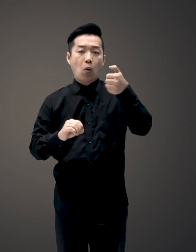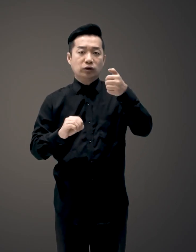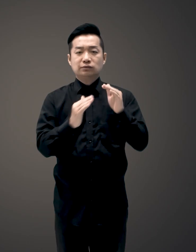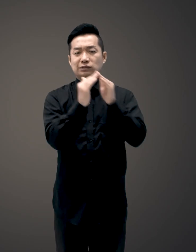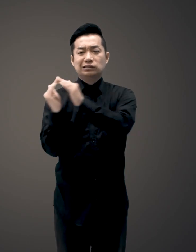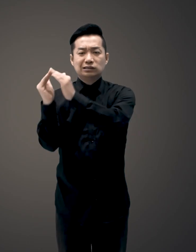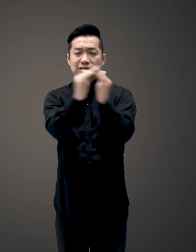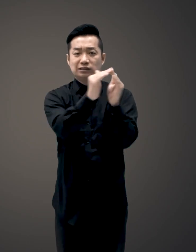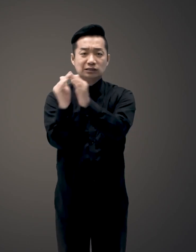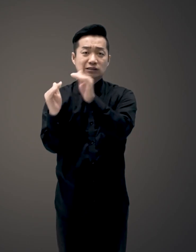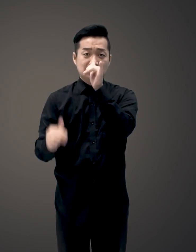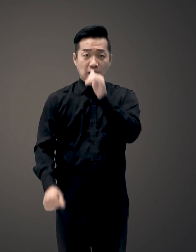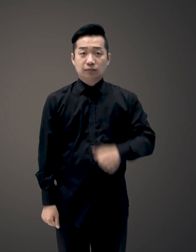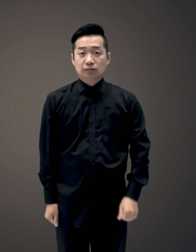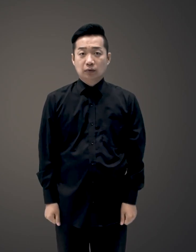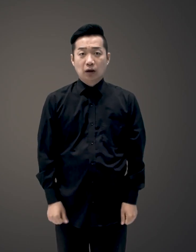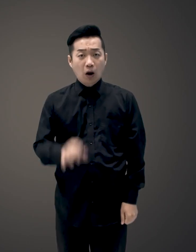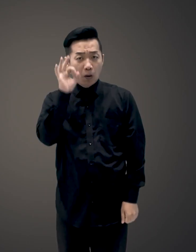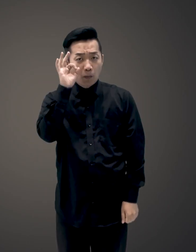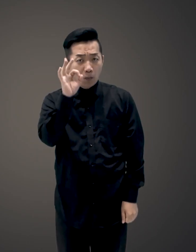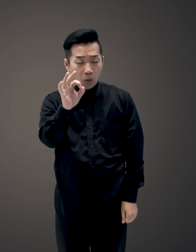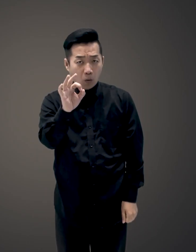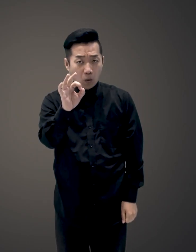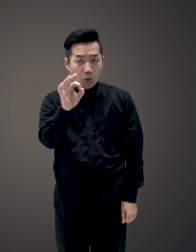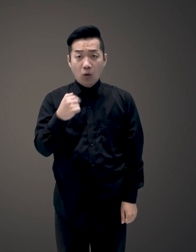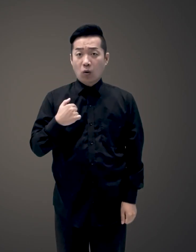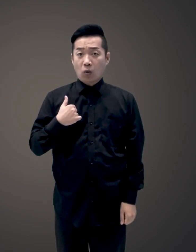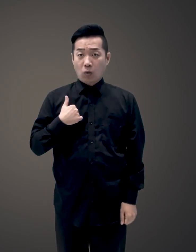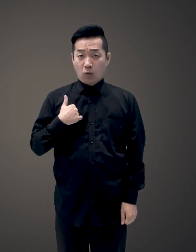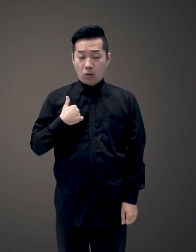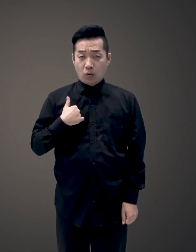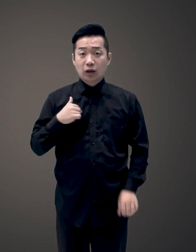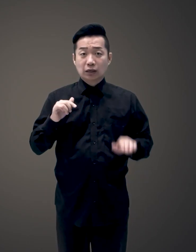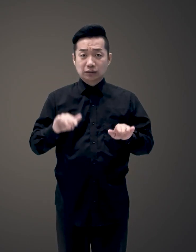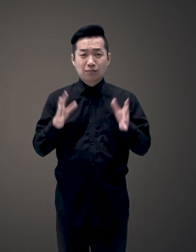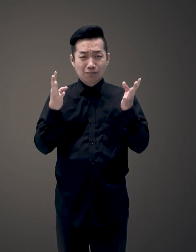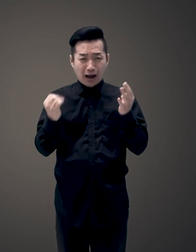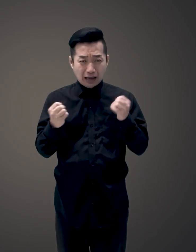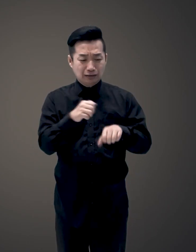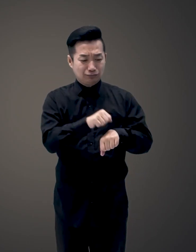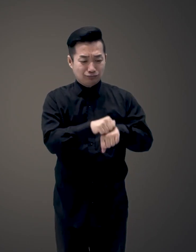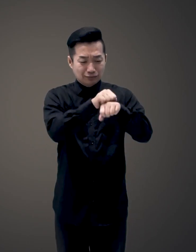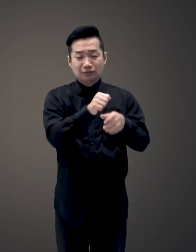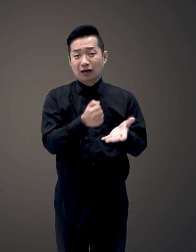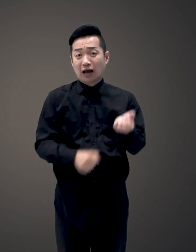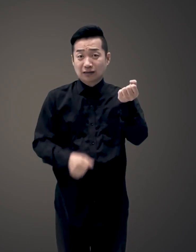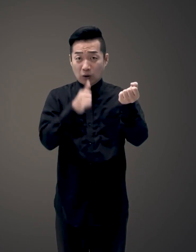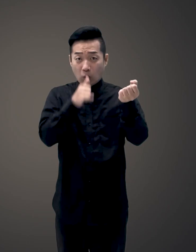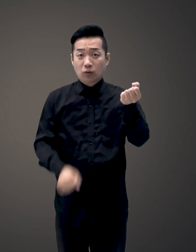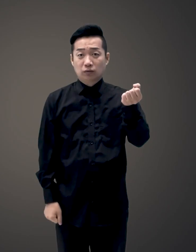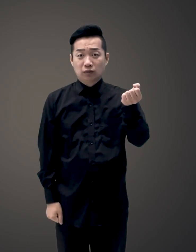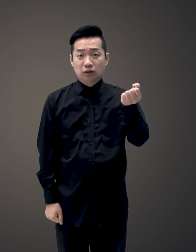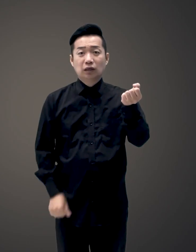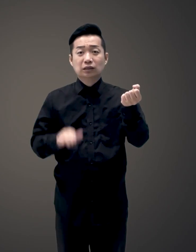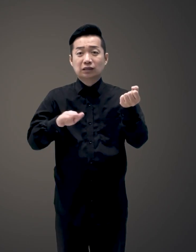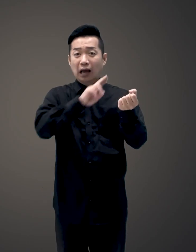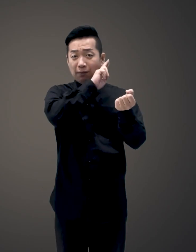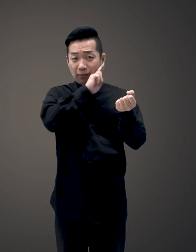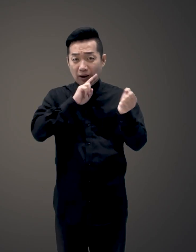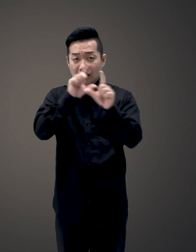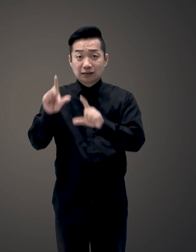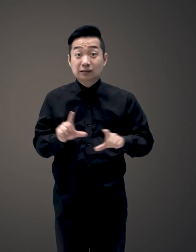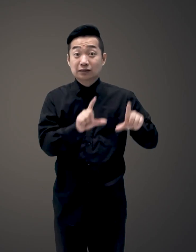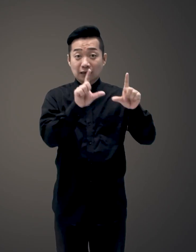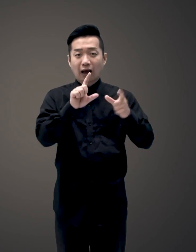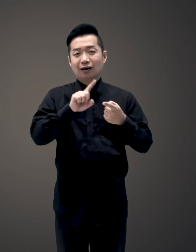하며 다닌다고 합니다. 그런 것을 보면서 저는 제가 얼마나 많이 소유하고 있고 또 아주 편안하게